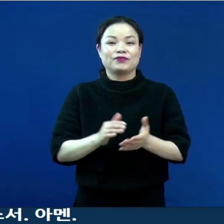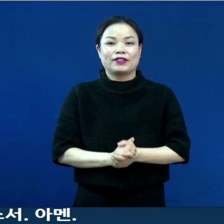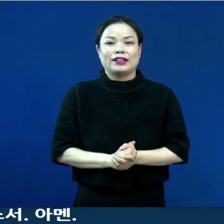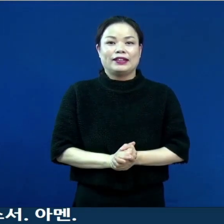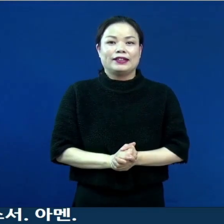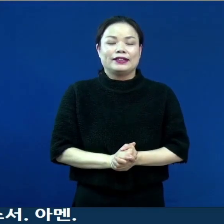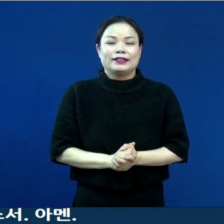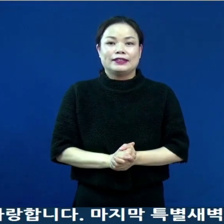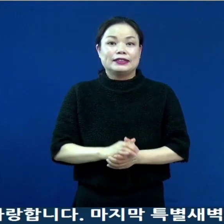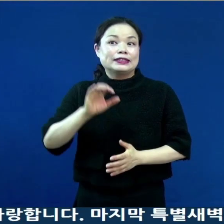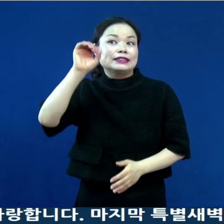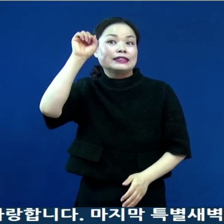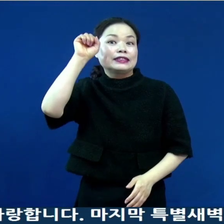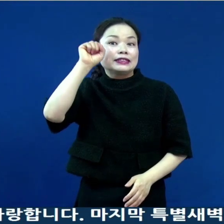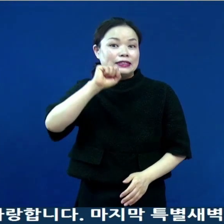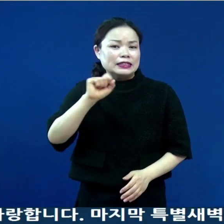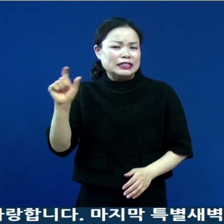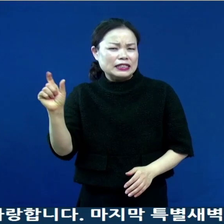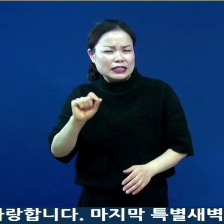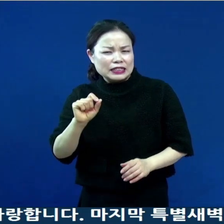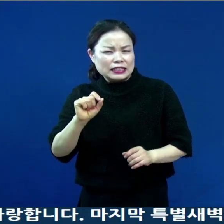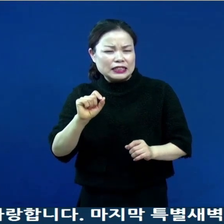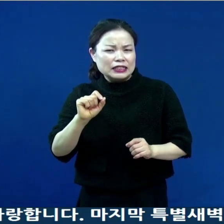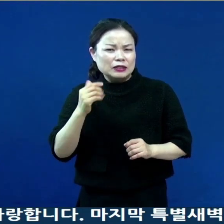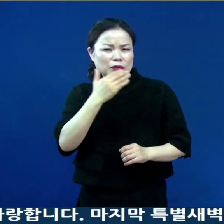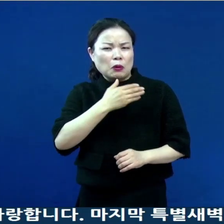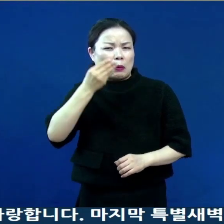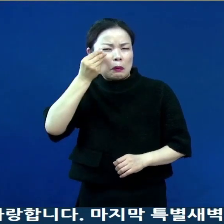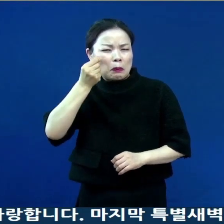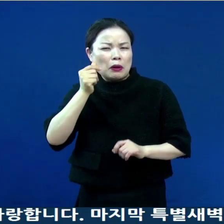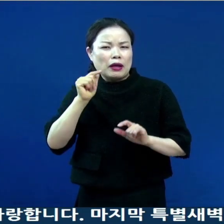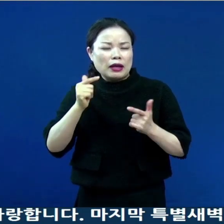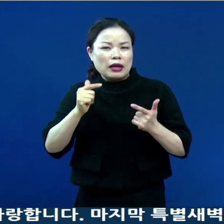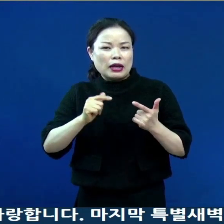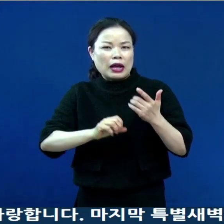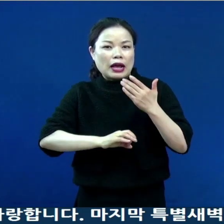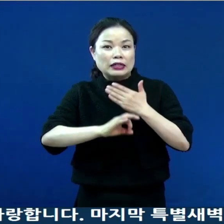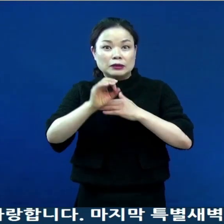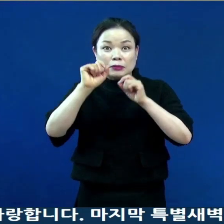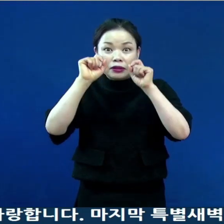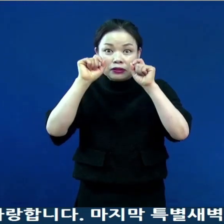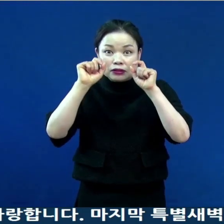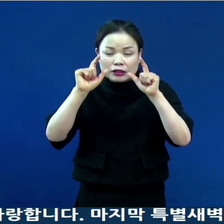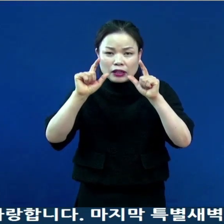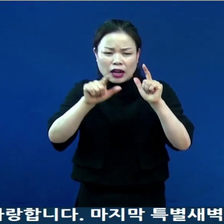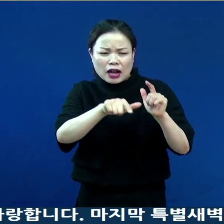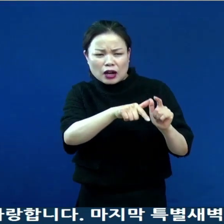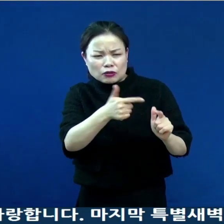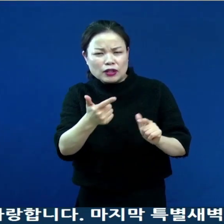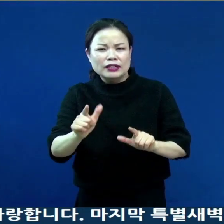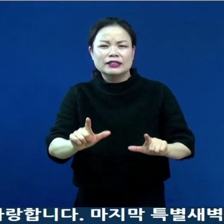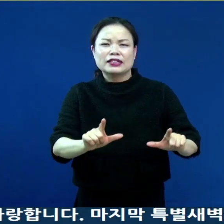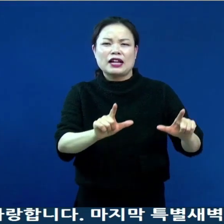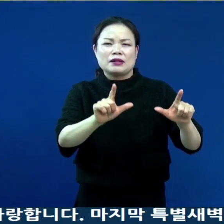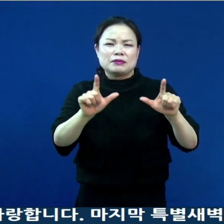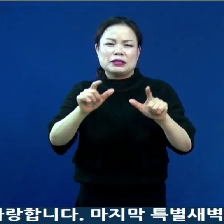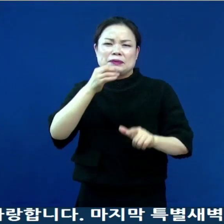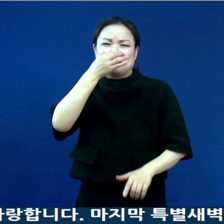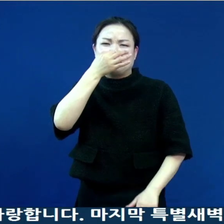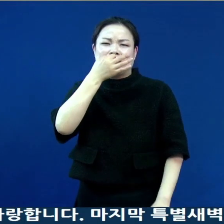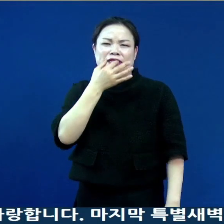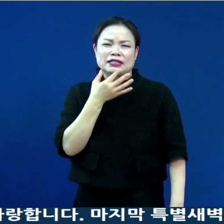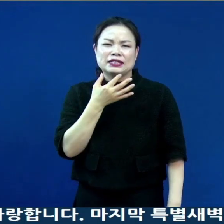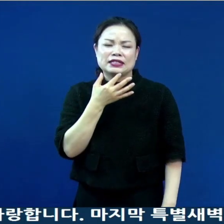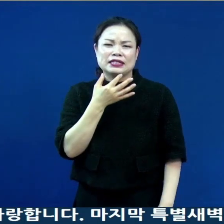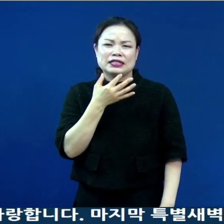또 새벽 일찍 일어나는 것이 몸에 익숙치 않아서 아침에 일어나는 것이 하루의 삶을 힘들게